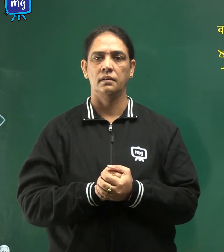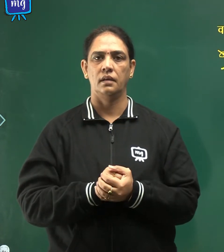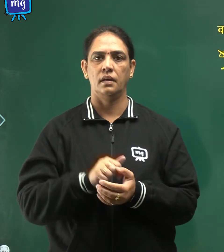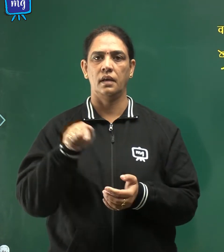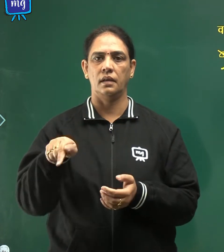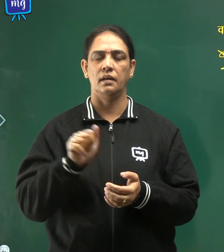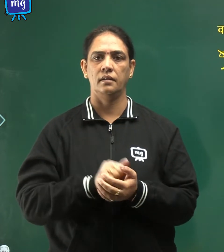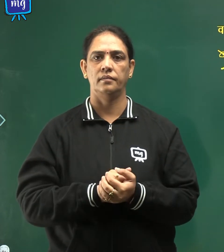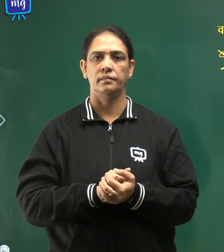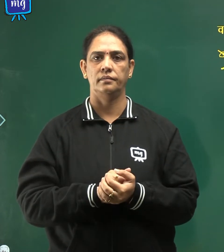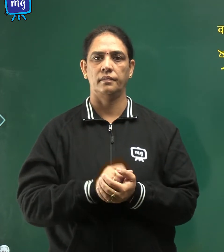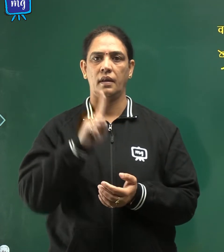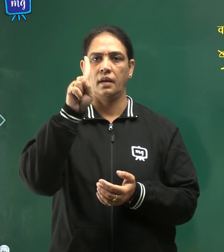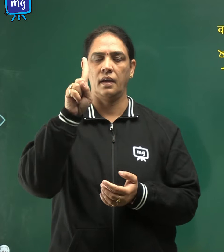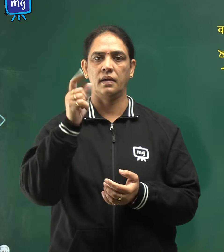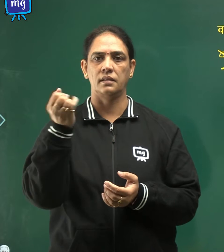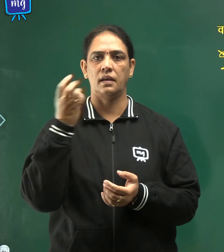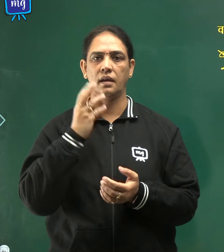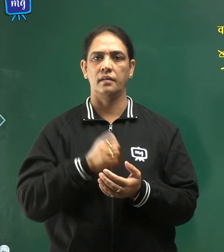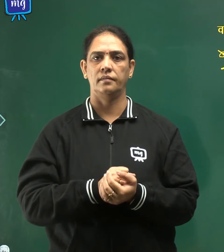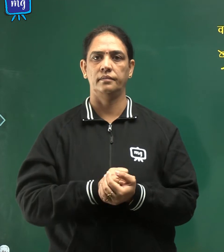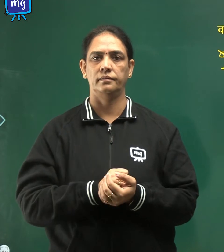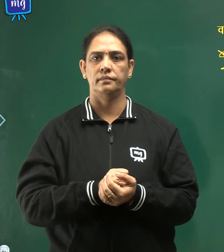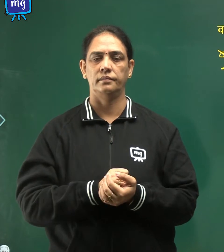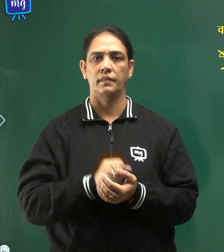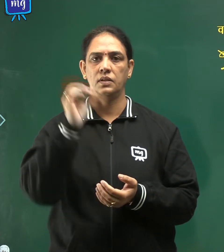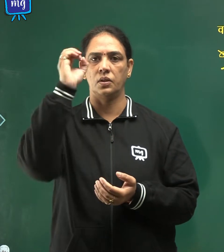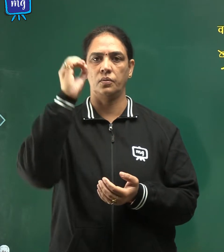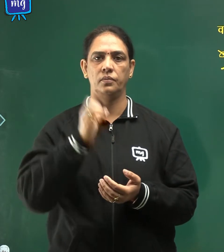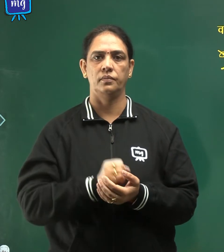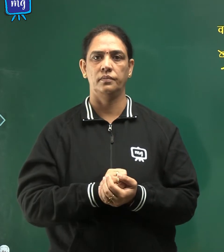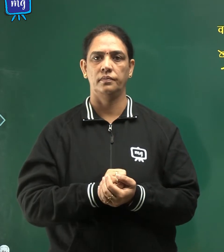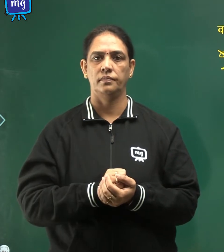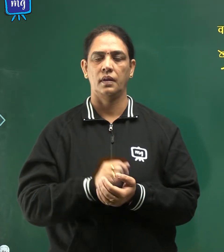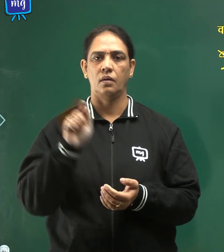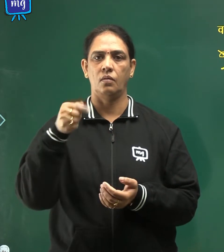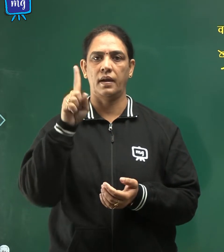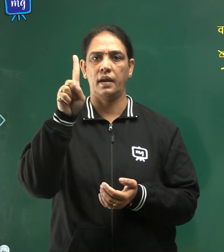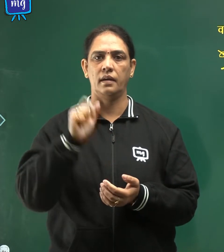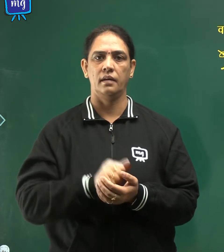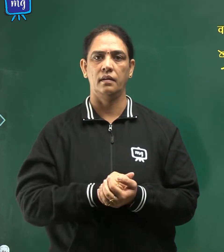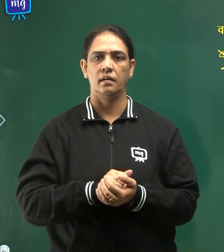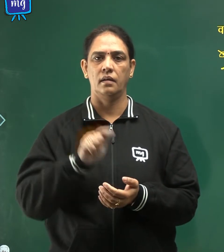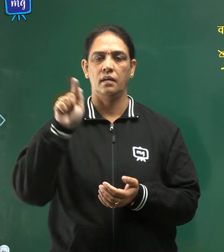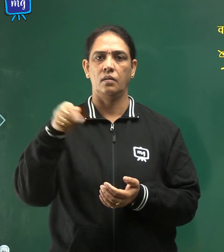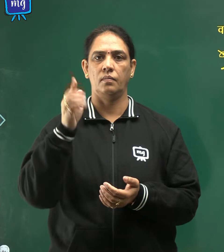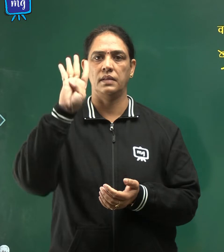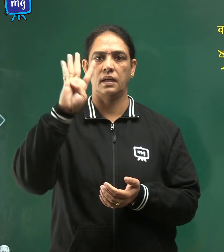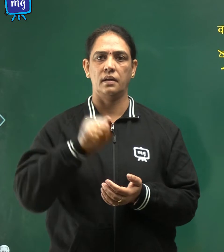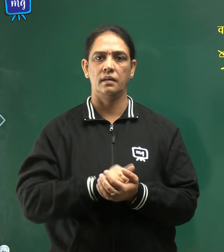यदि एक संख्या 0, 1,